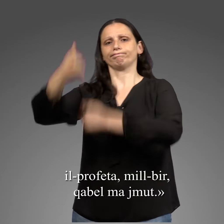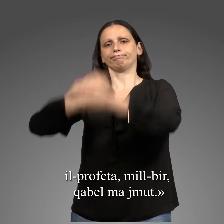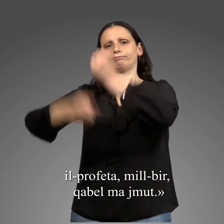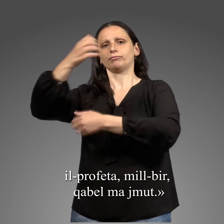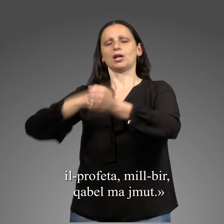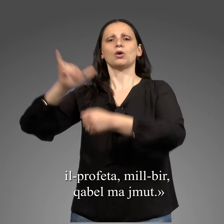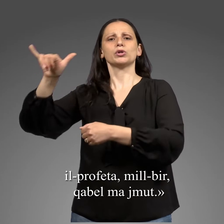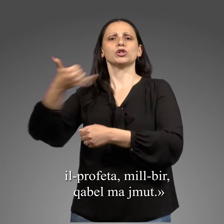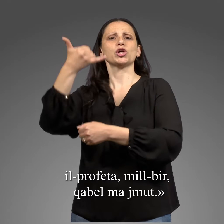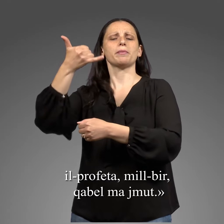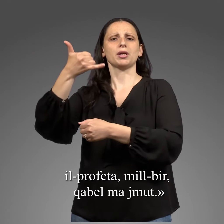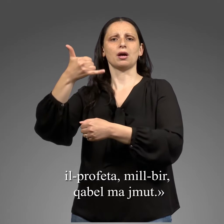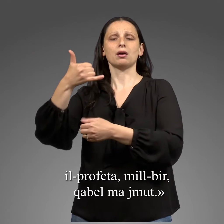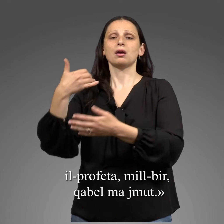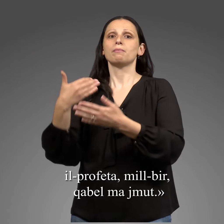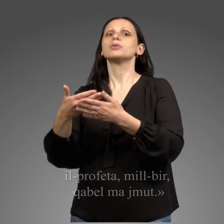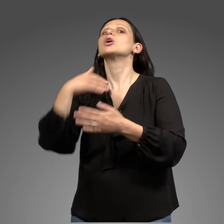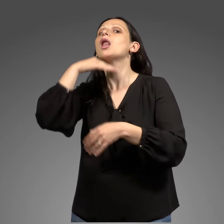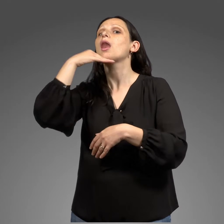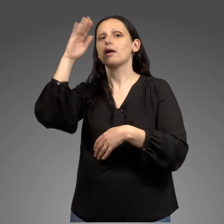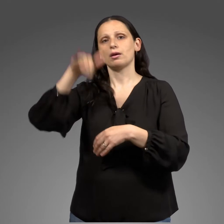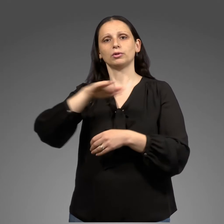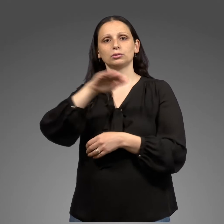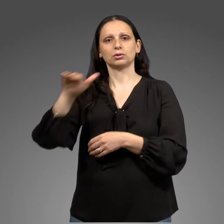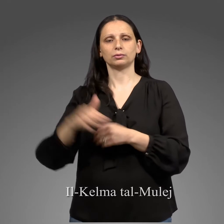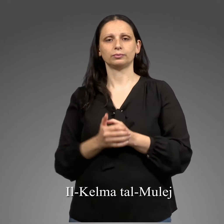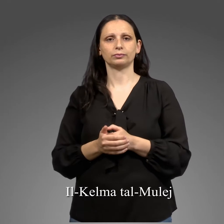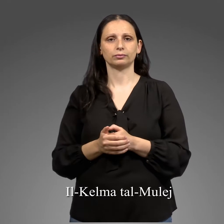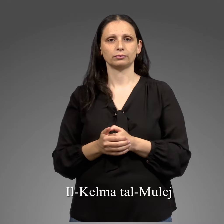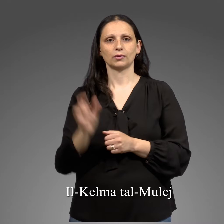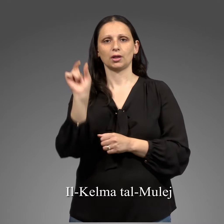mil-bir ħabal maimut il-kramata n-muliħ